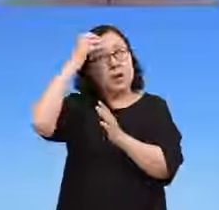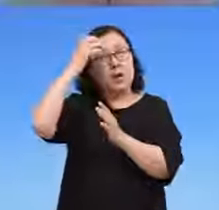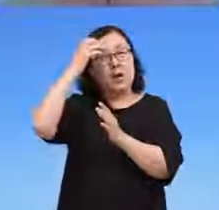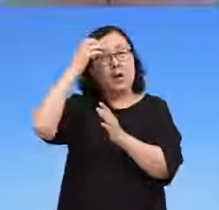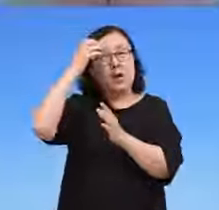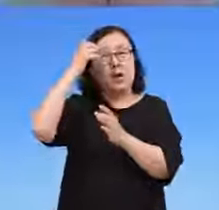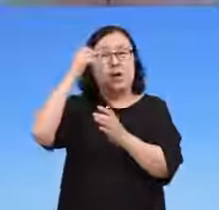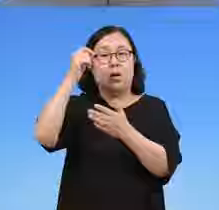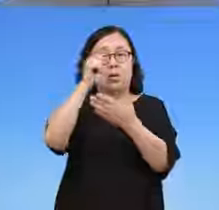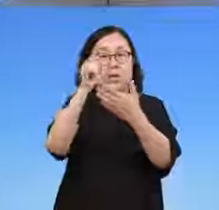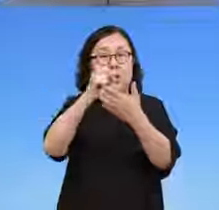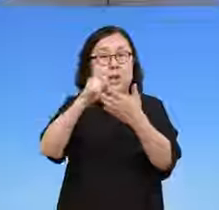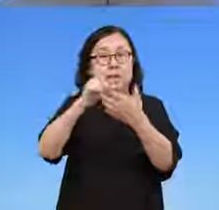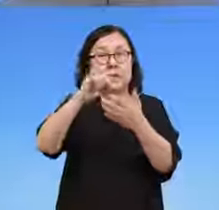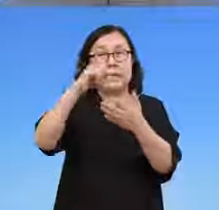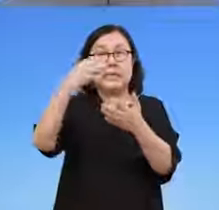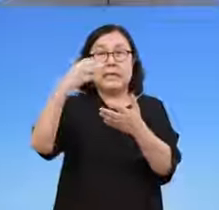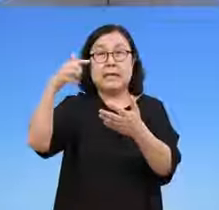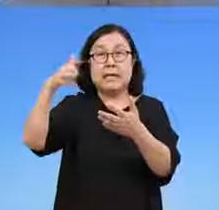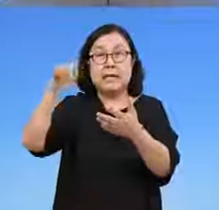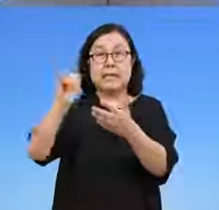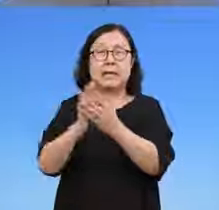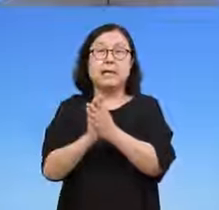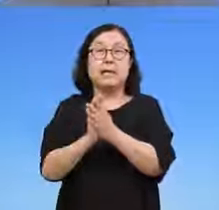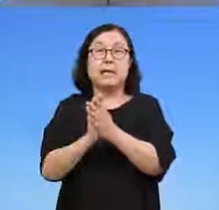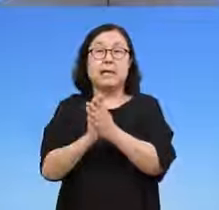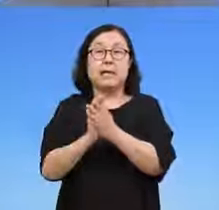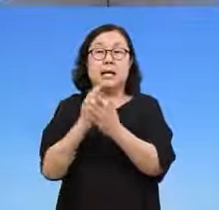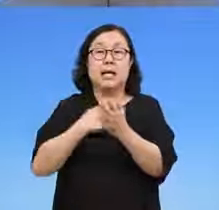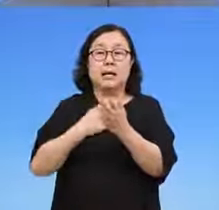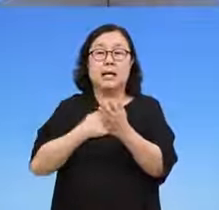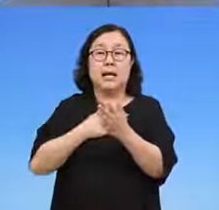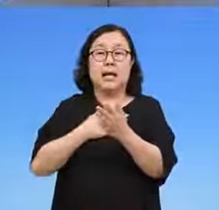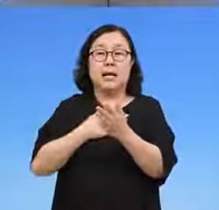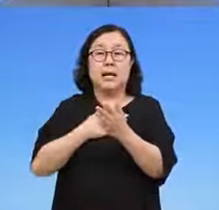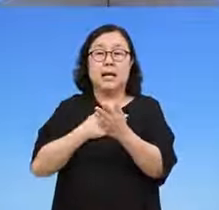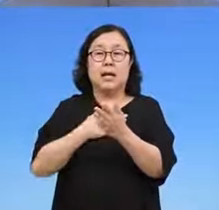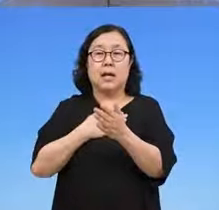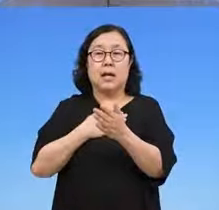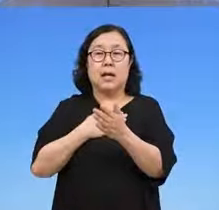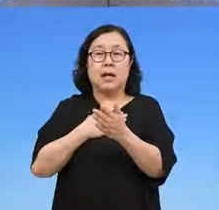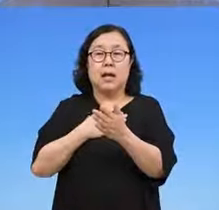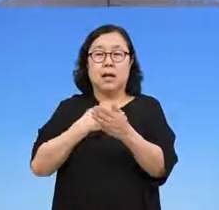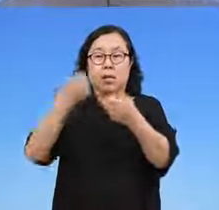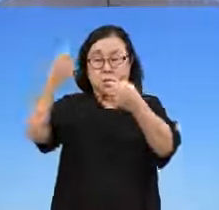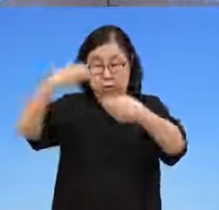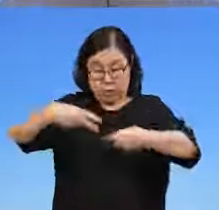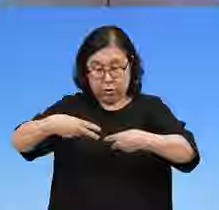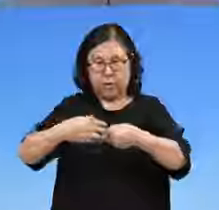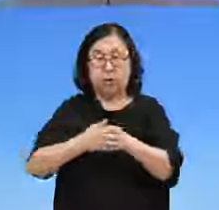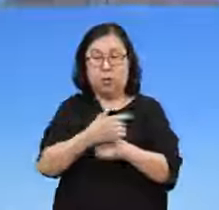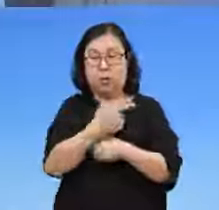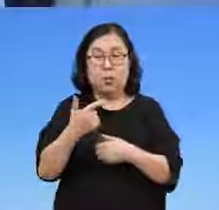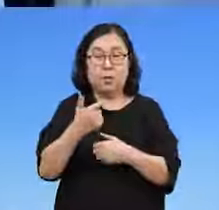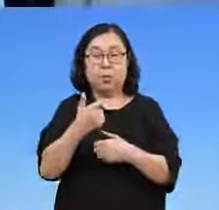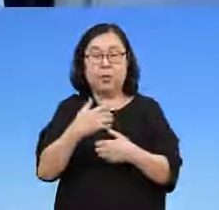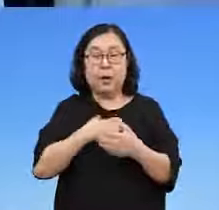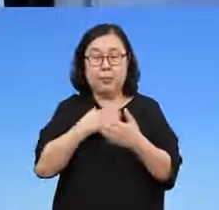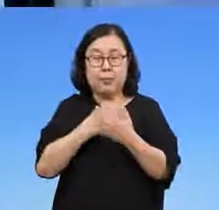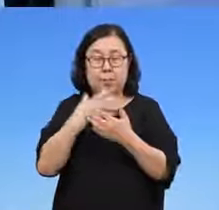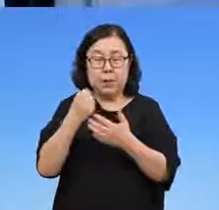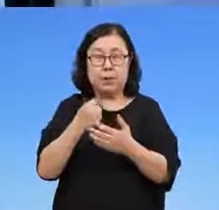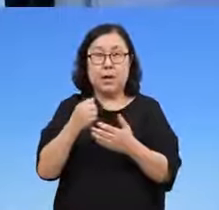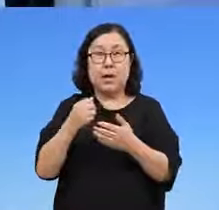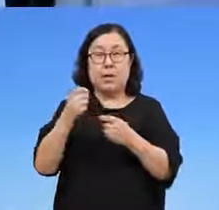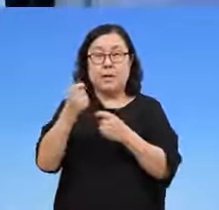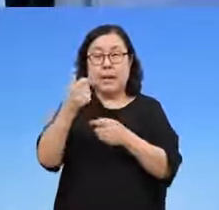일기 같은 거예요. 그 일기 같은 내용을 제게 보내줬는데 너무 감동을 받았습니다. 시작이 이렇게 되더라고요.